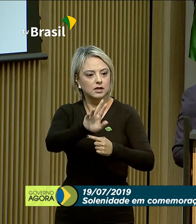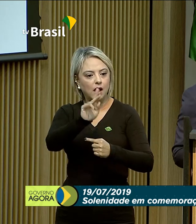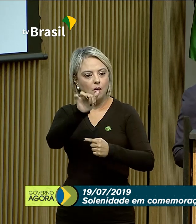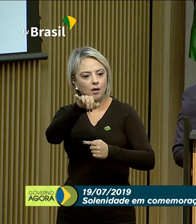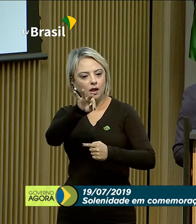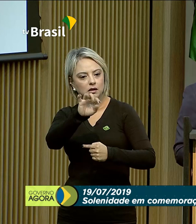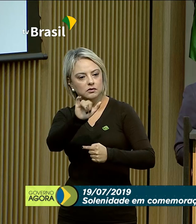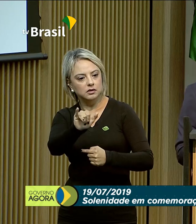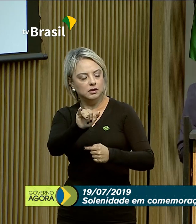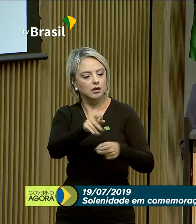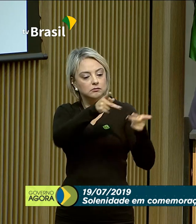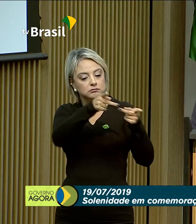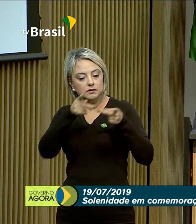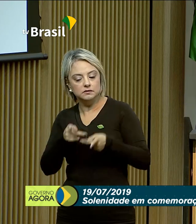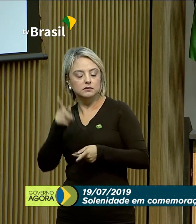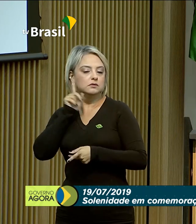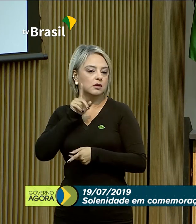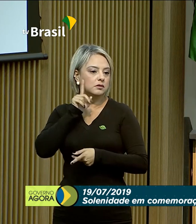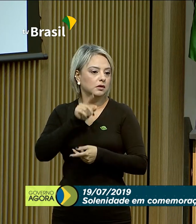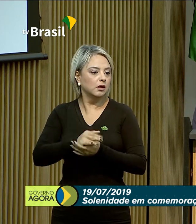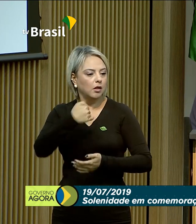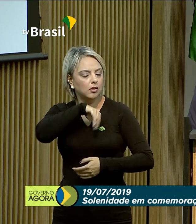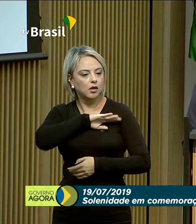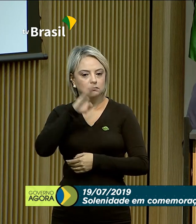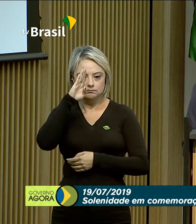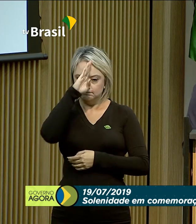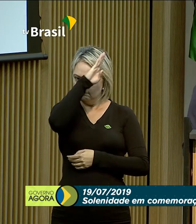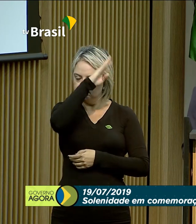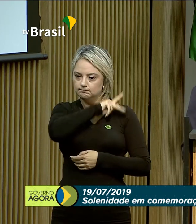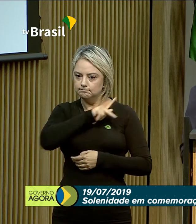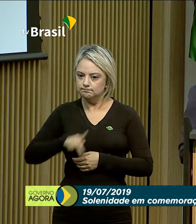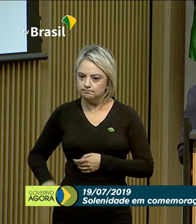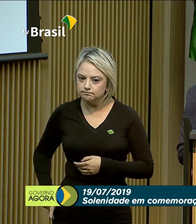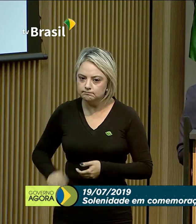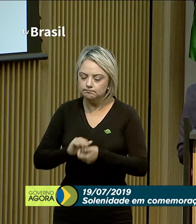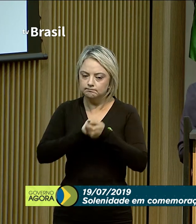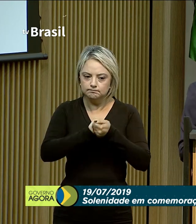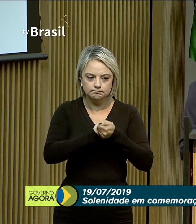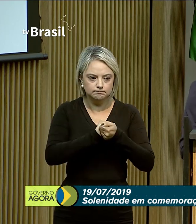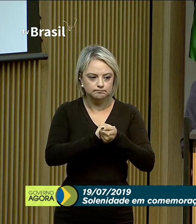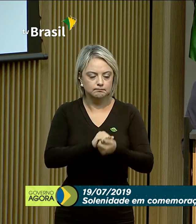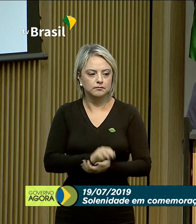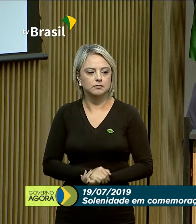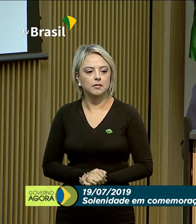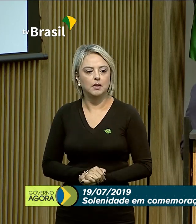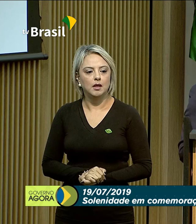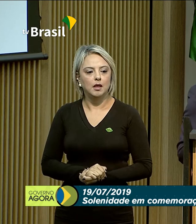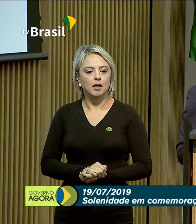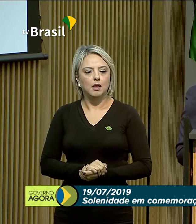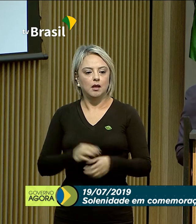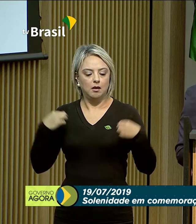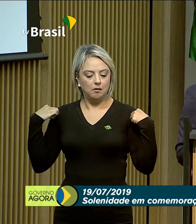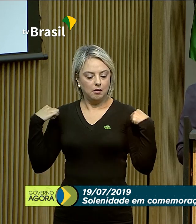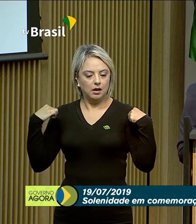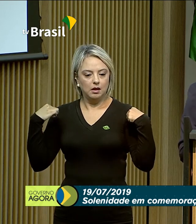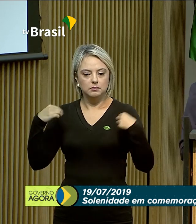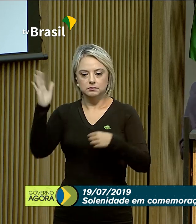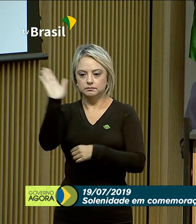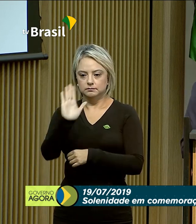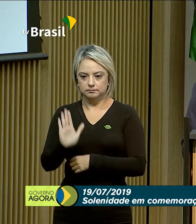Recentemente, numa visita aos Estados Unidos, nosso presidente brindou o presidente americano, Donald Trump, com a camisa da seleção